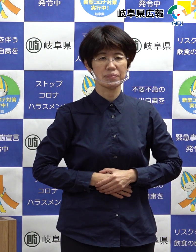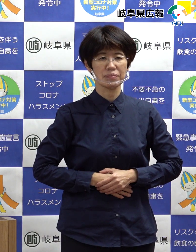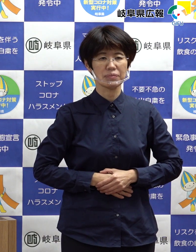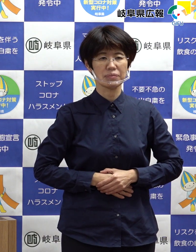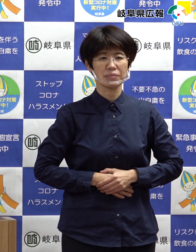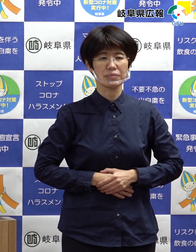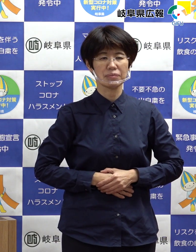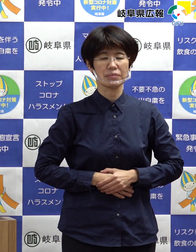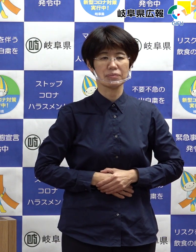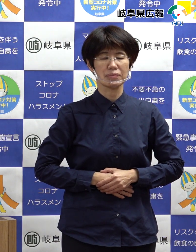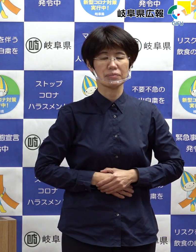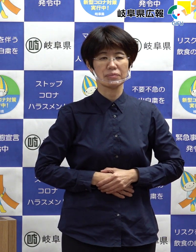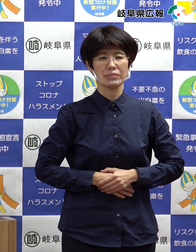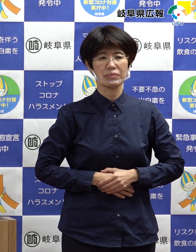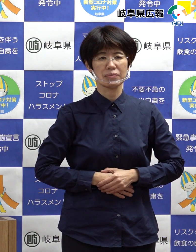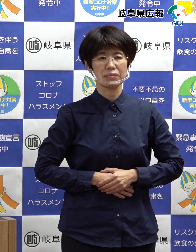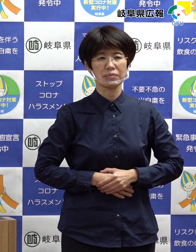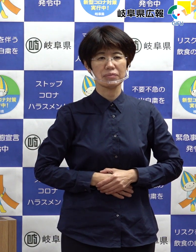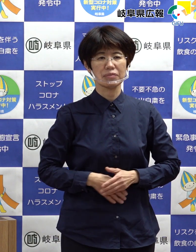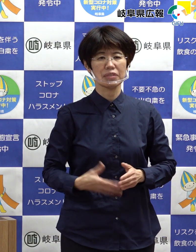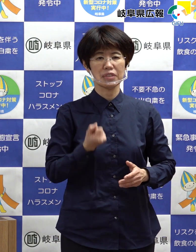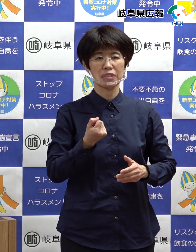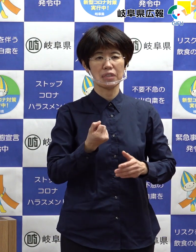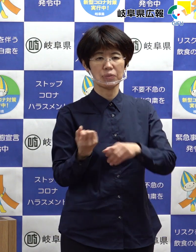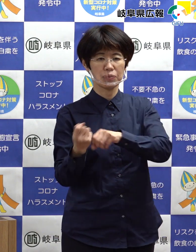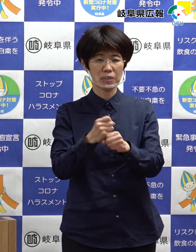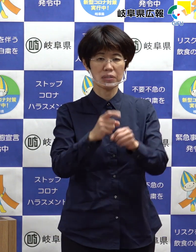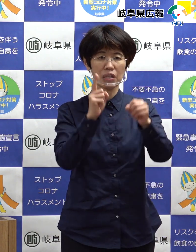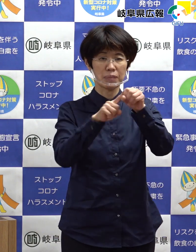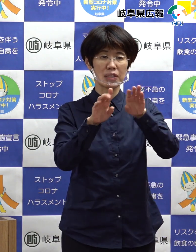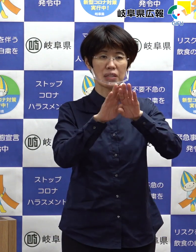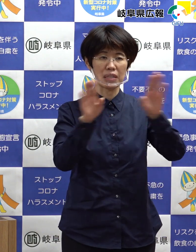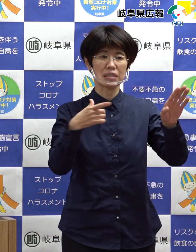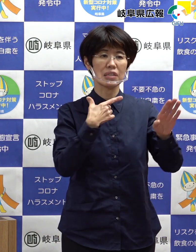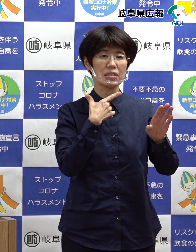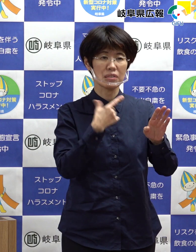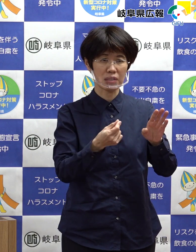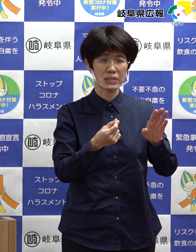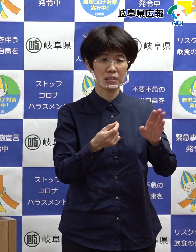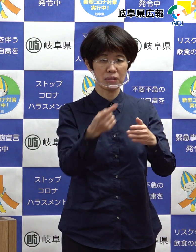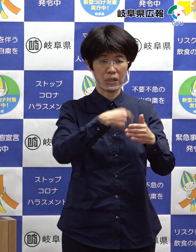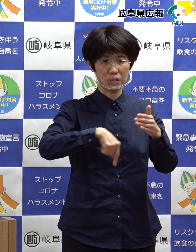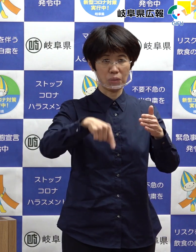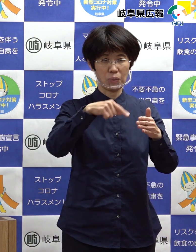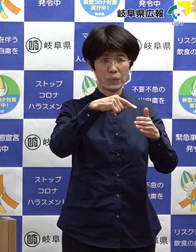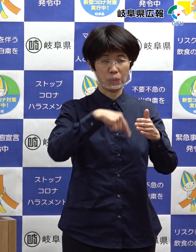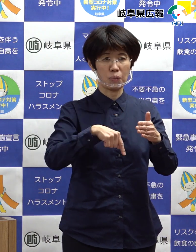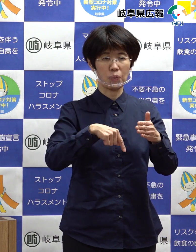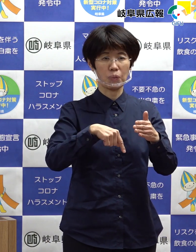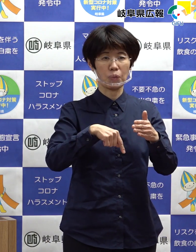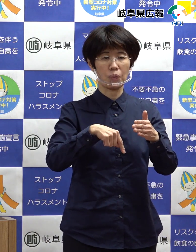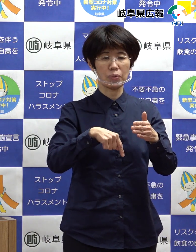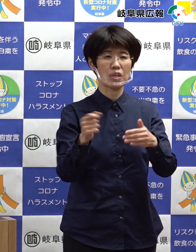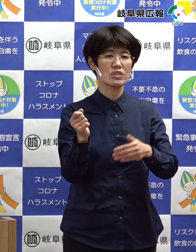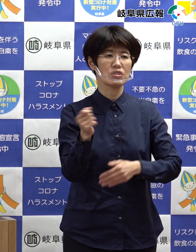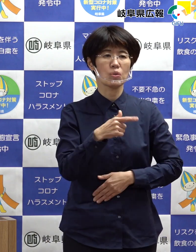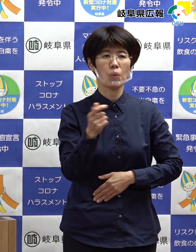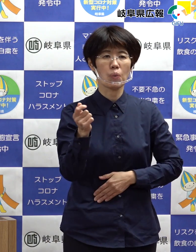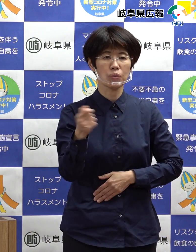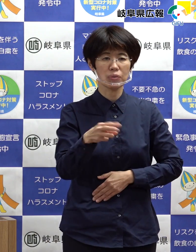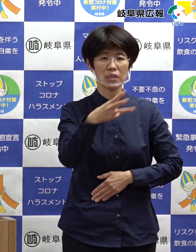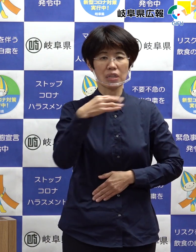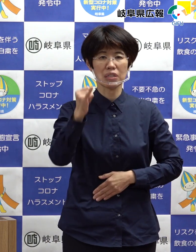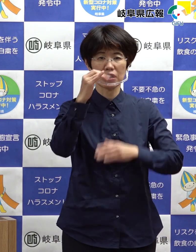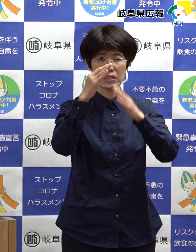開催はよろしくないんではないかということでありました。ということで合意をしましたので、第4級第